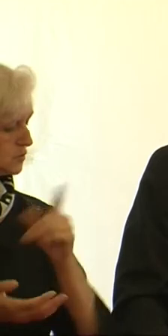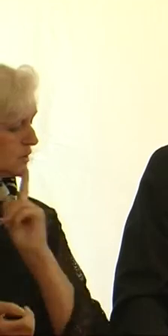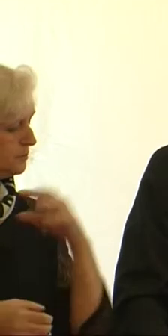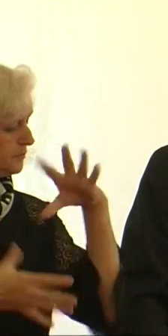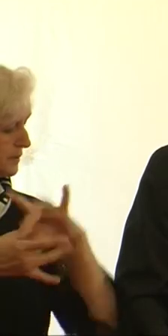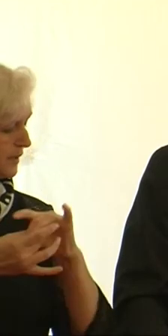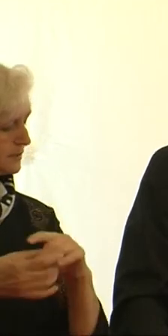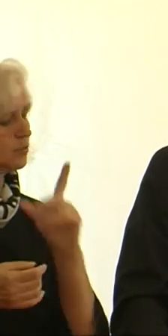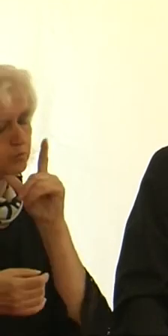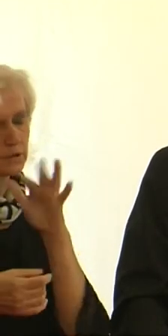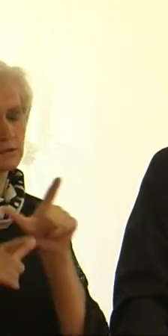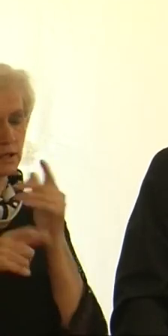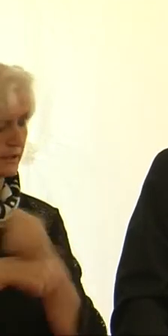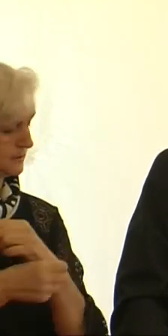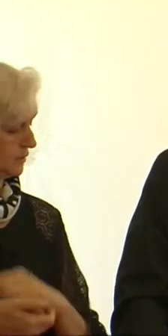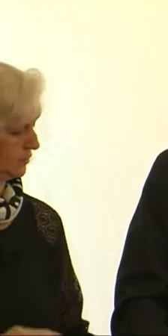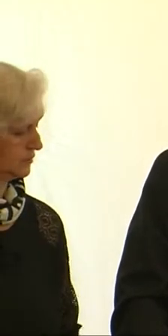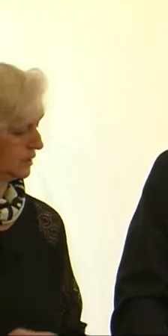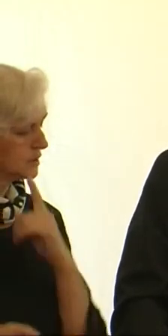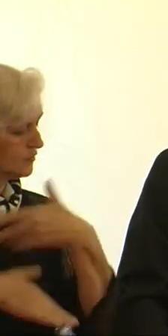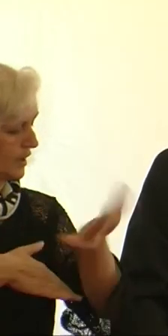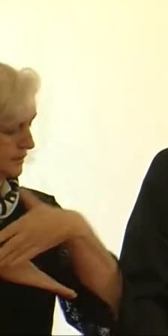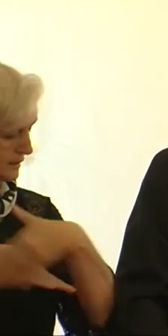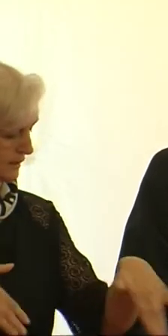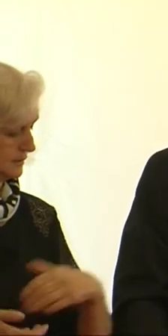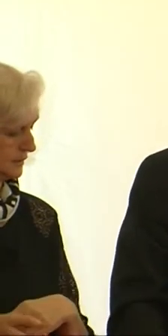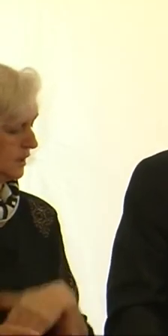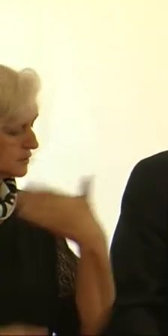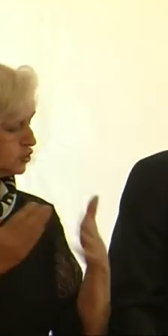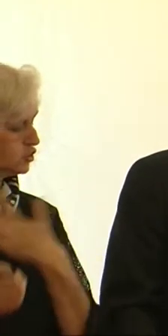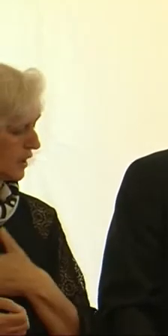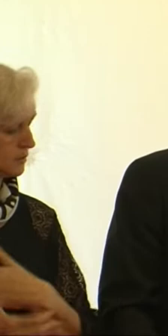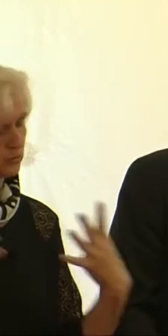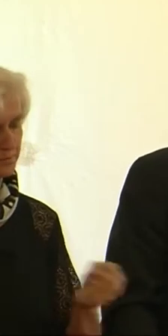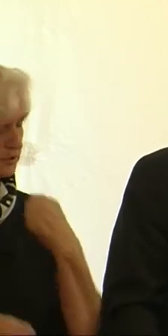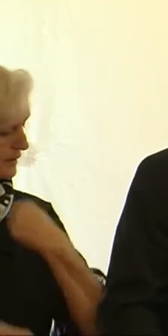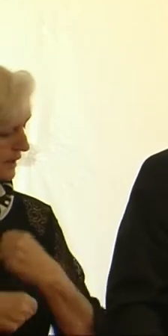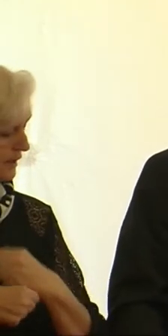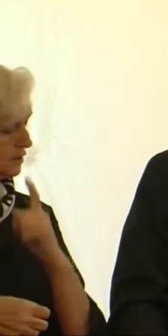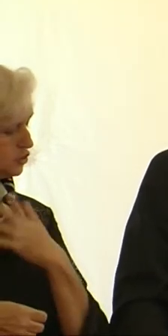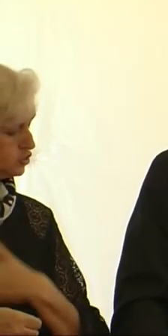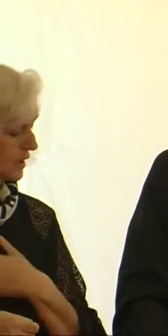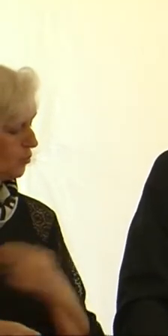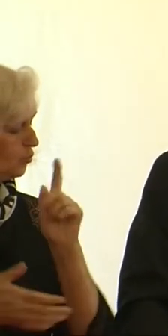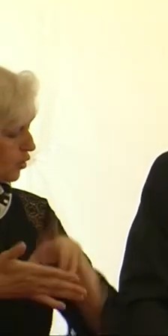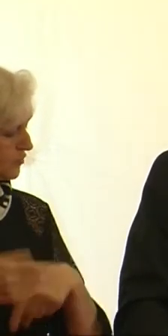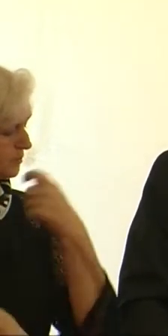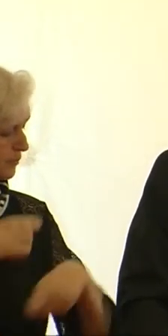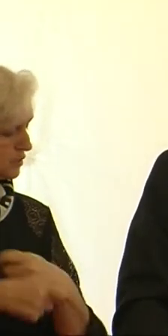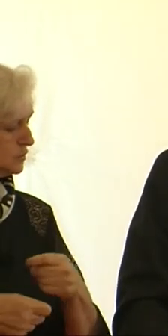da u narednom periodu ovaj grad dobije mjesto koje mu pripada u Bosni i Hercegovini, a i van granica Bosne i